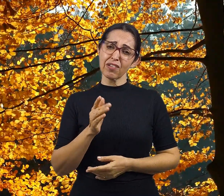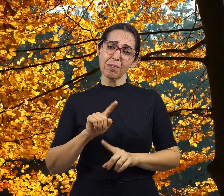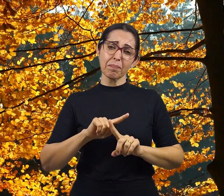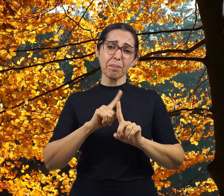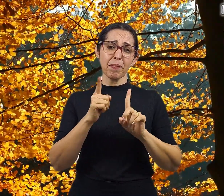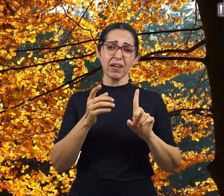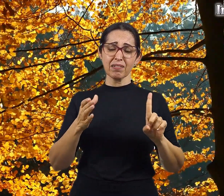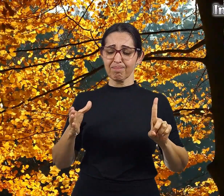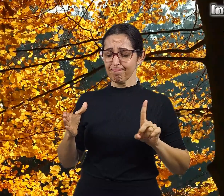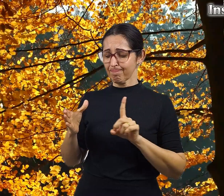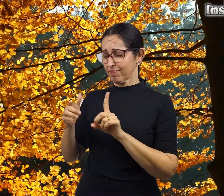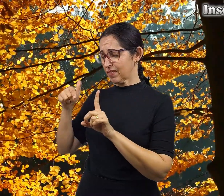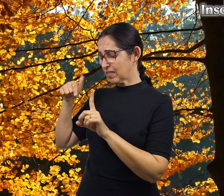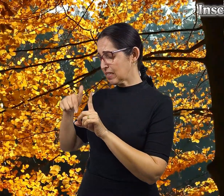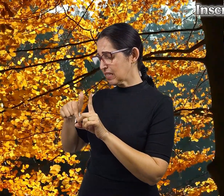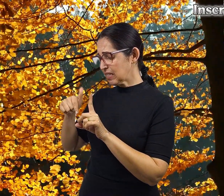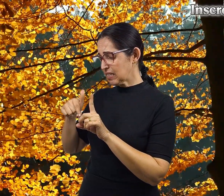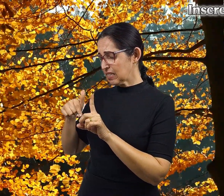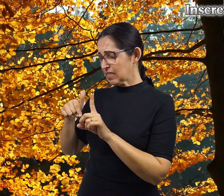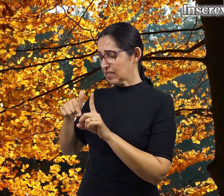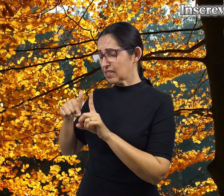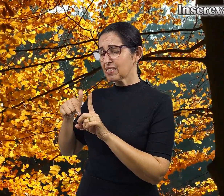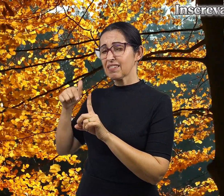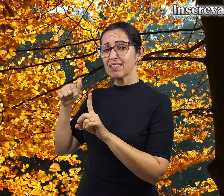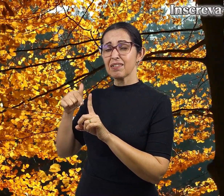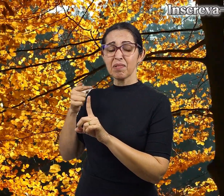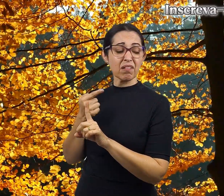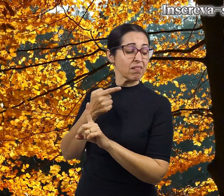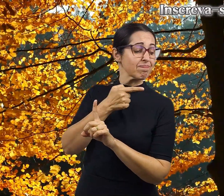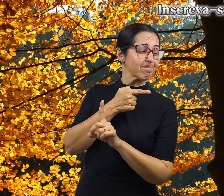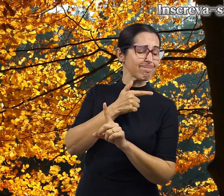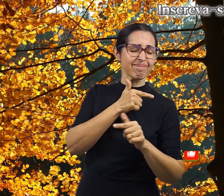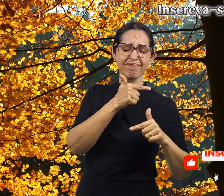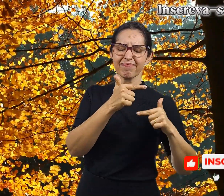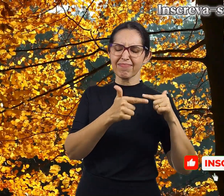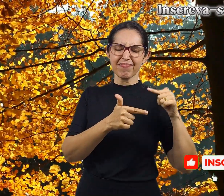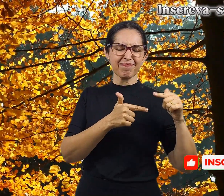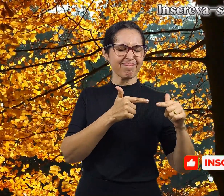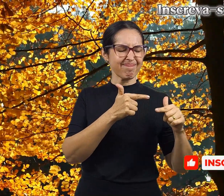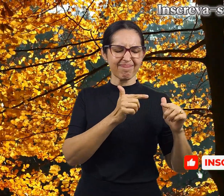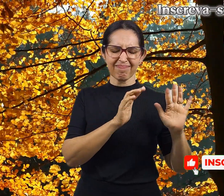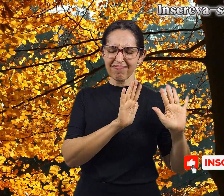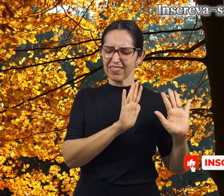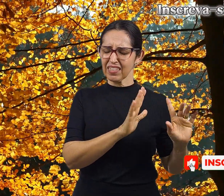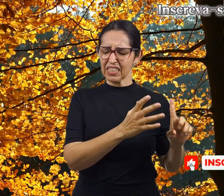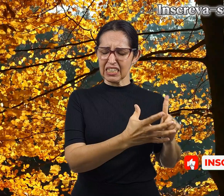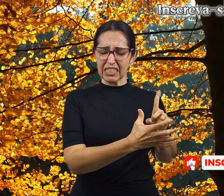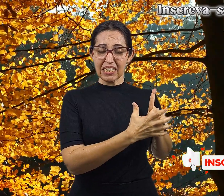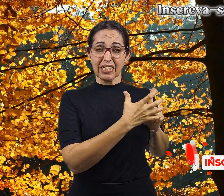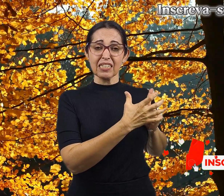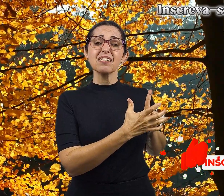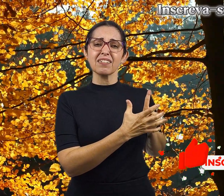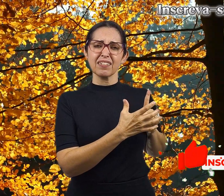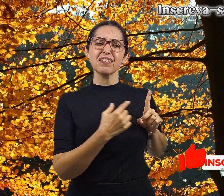aqui porque Esaú está te afligindo muito. Quantos de nós passamos por essa